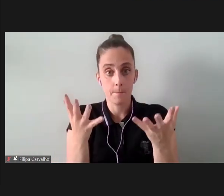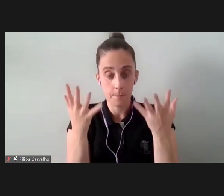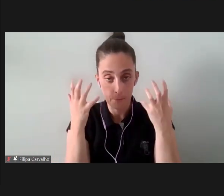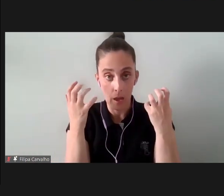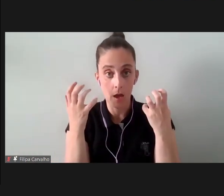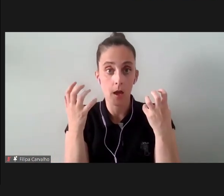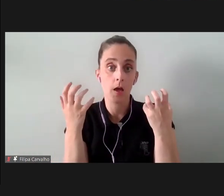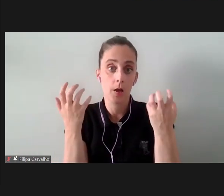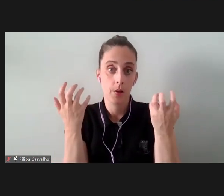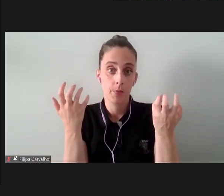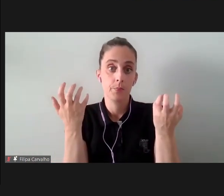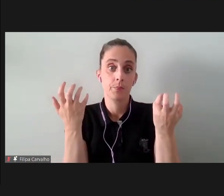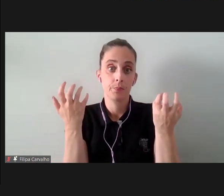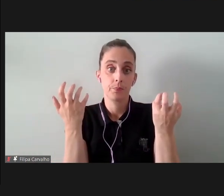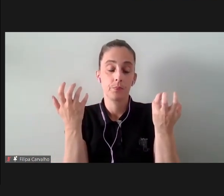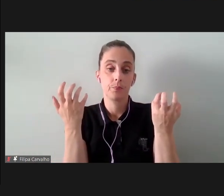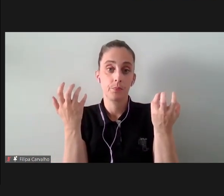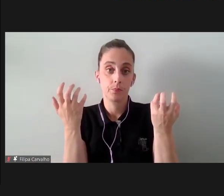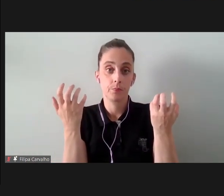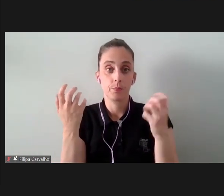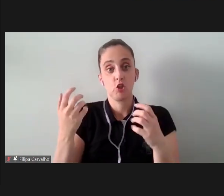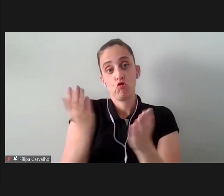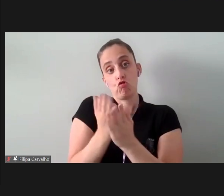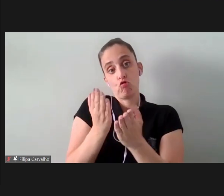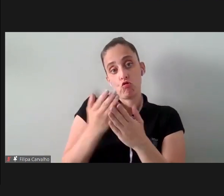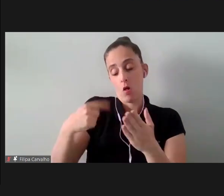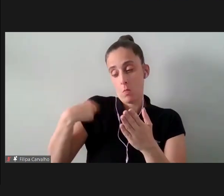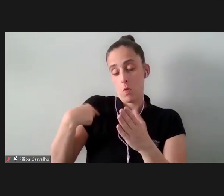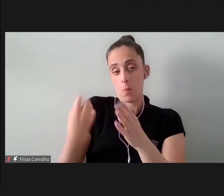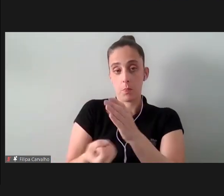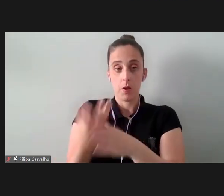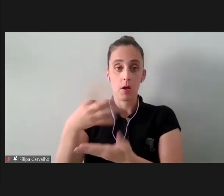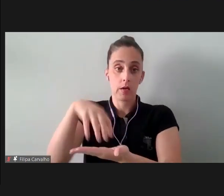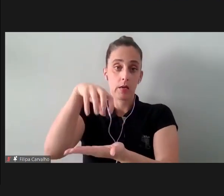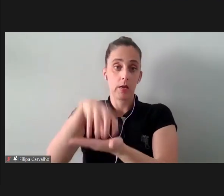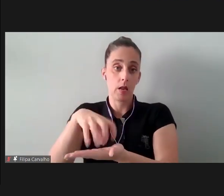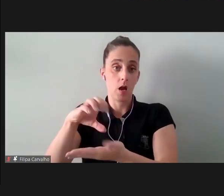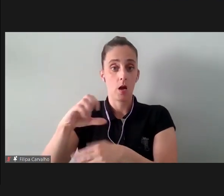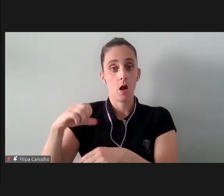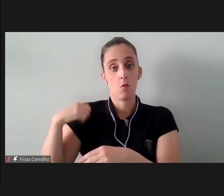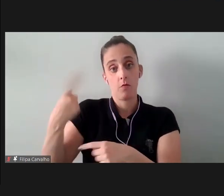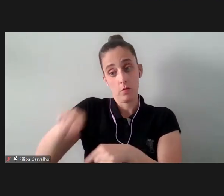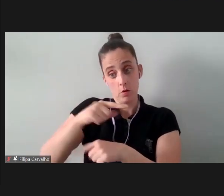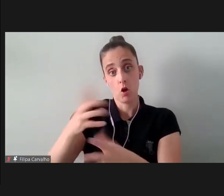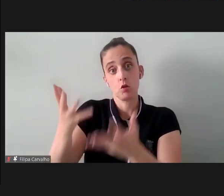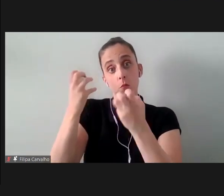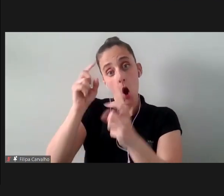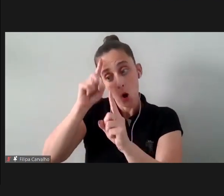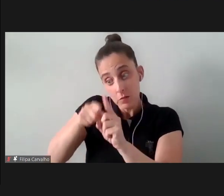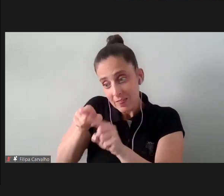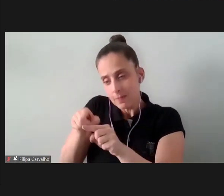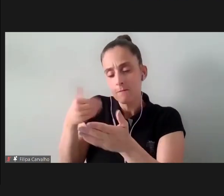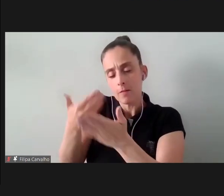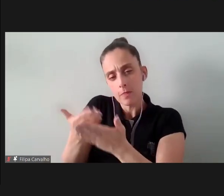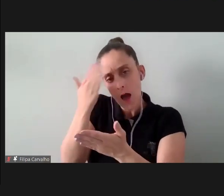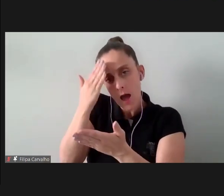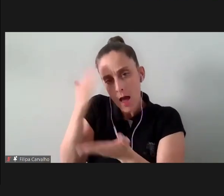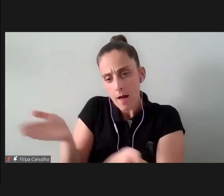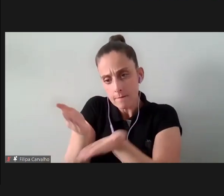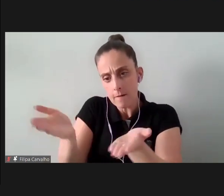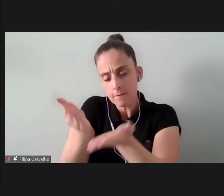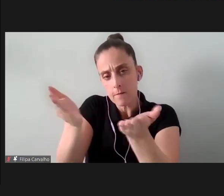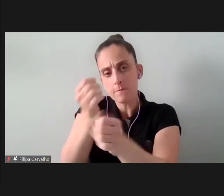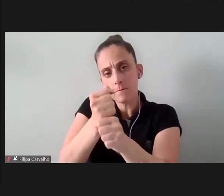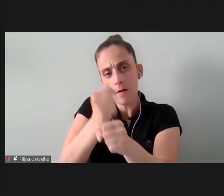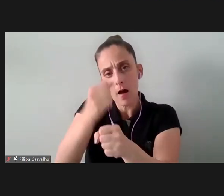ter essa própria escola aqui em Cabo Verde, para poder capacitar os funcionários para que estes